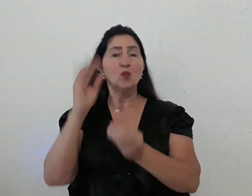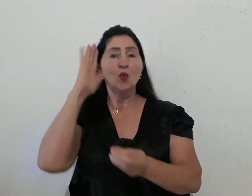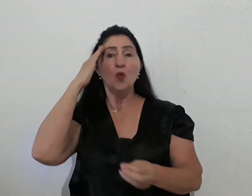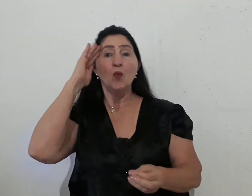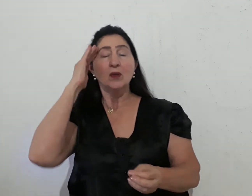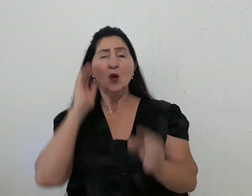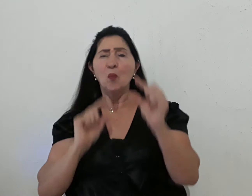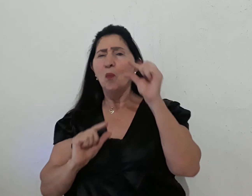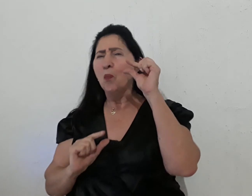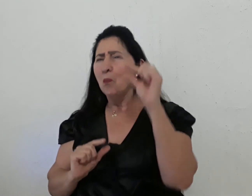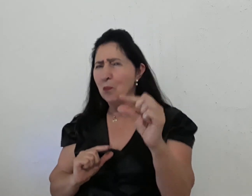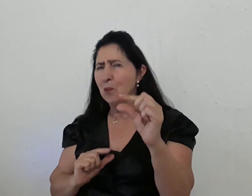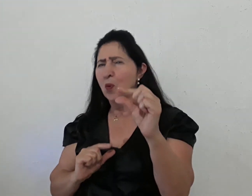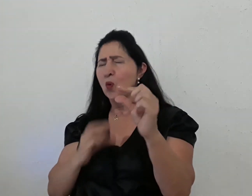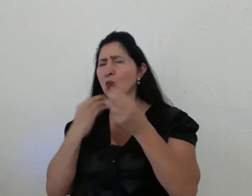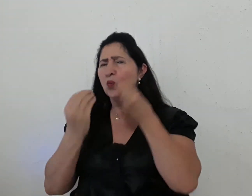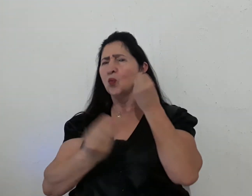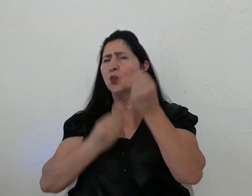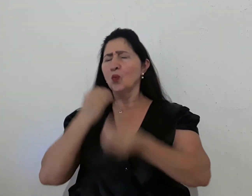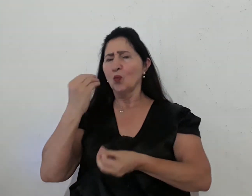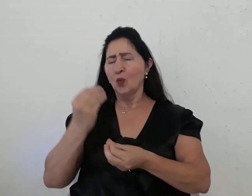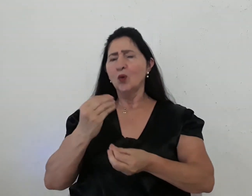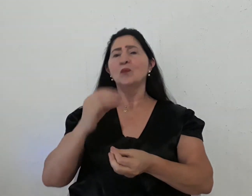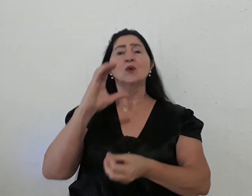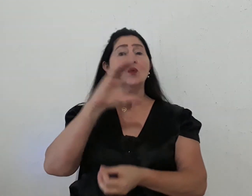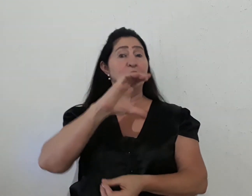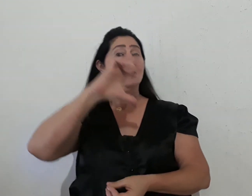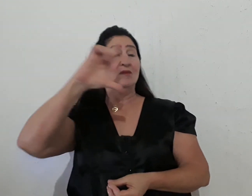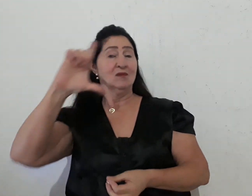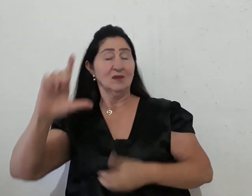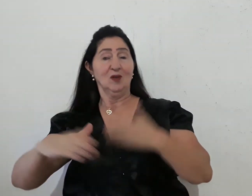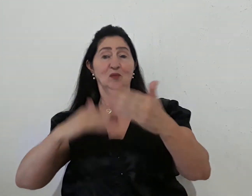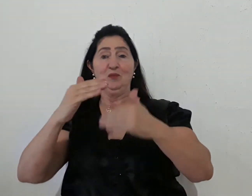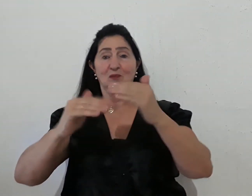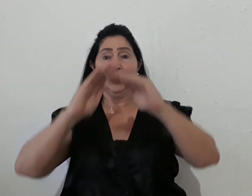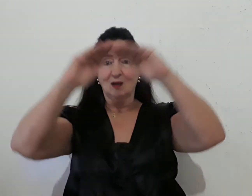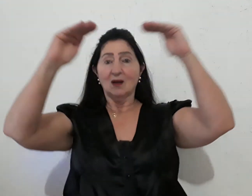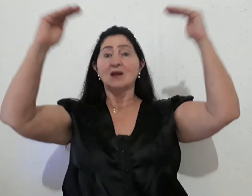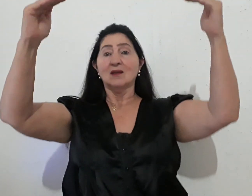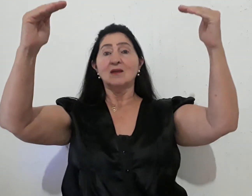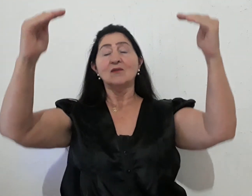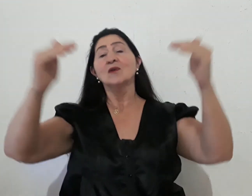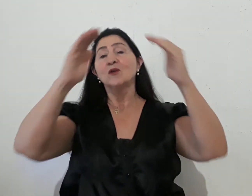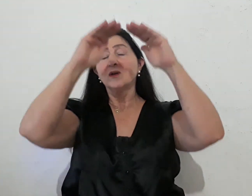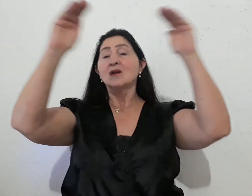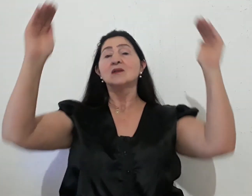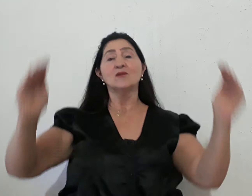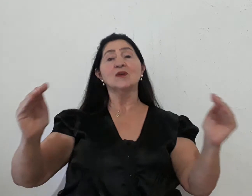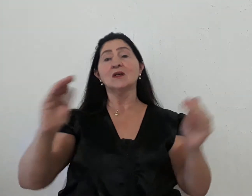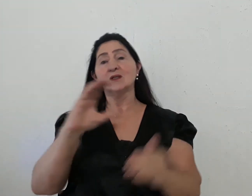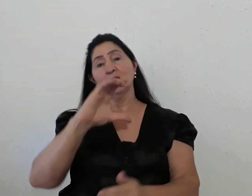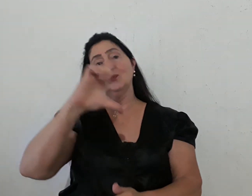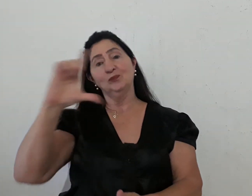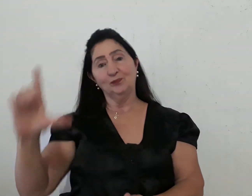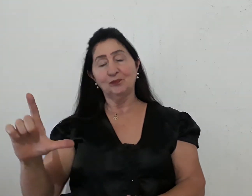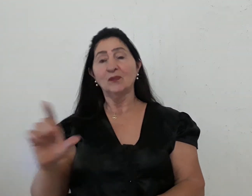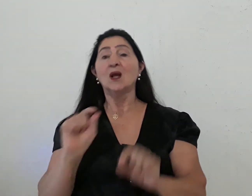pouco deste vasto campo de estudo composto pelos sistemas de classificação. Para isso, é